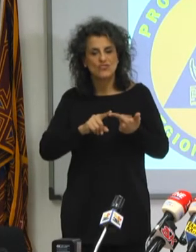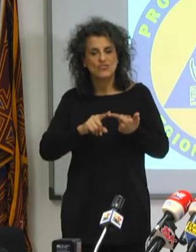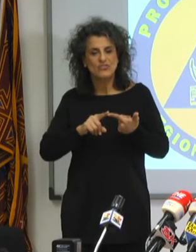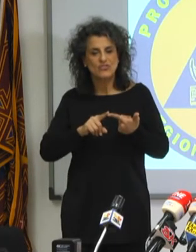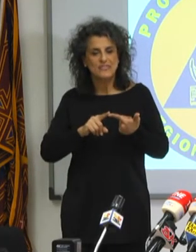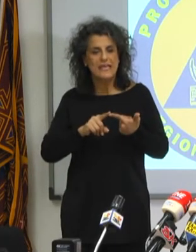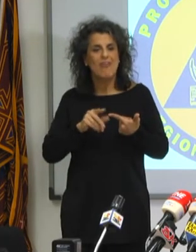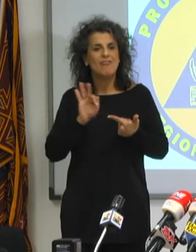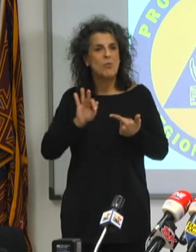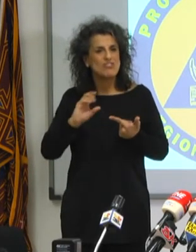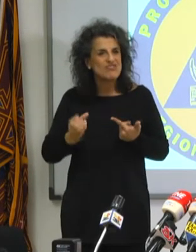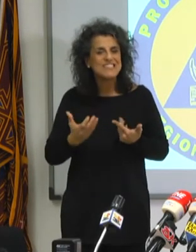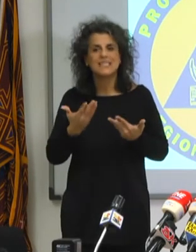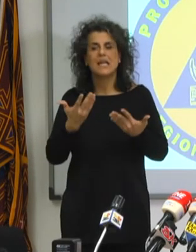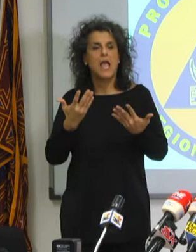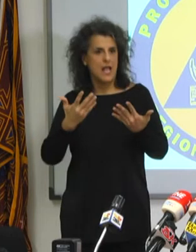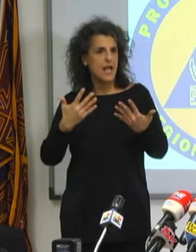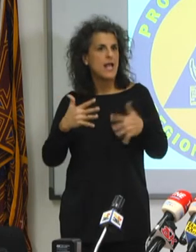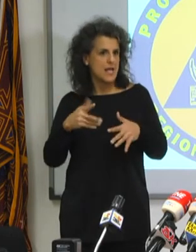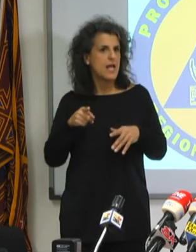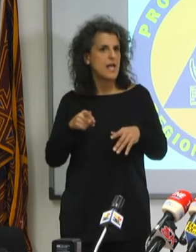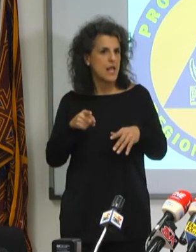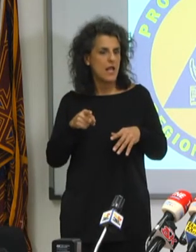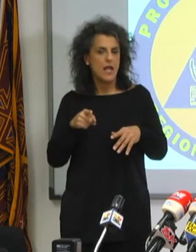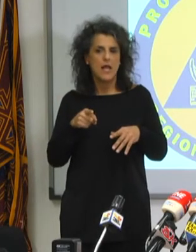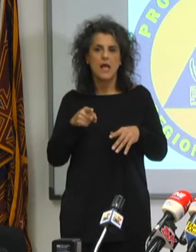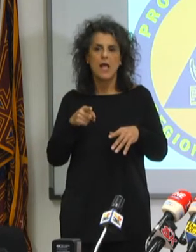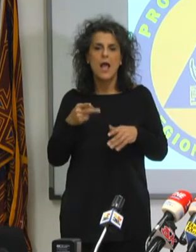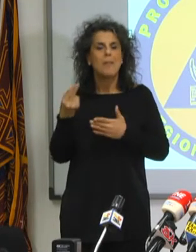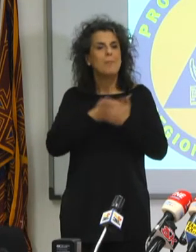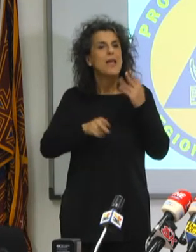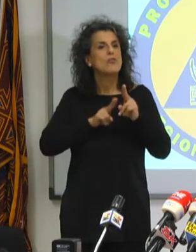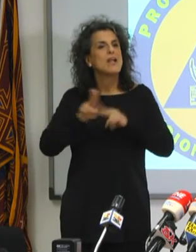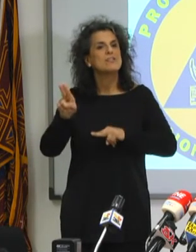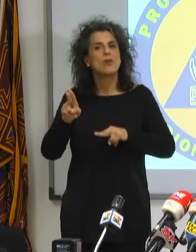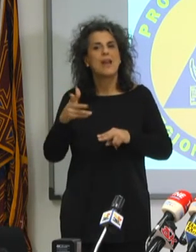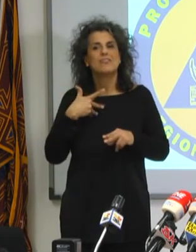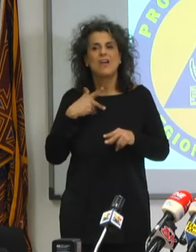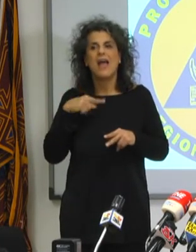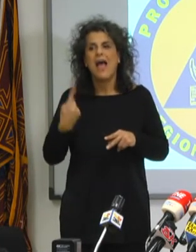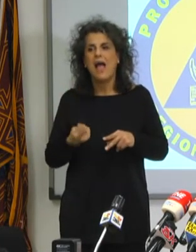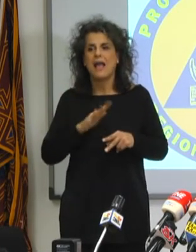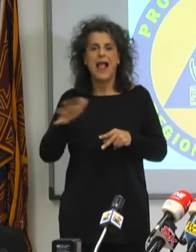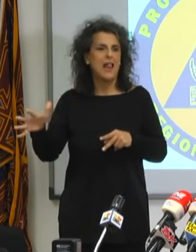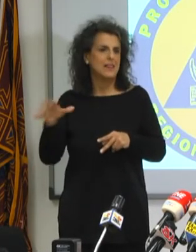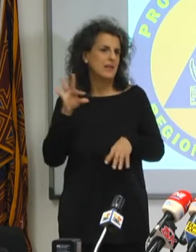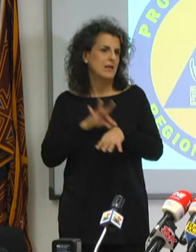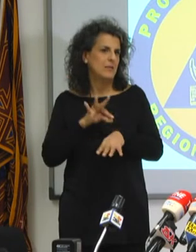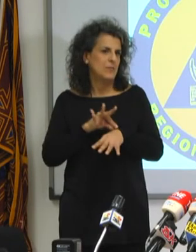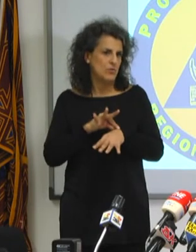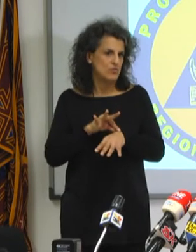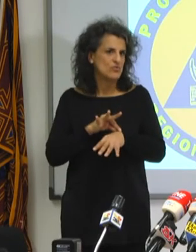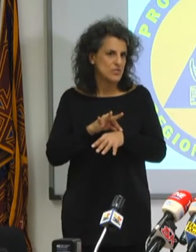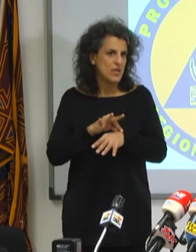fibrosi cistica, però il piano nazionale ci sono anche molte altre patologie, quindi poi